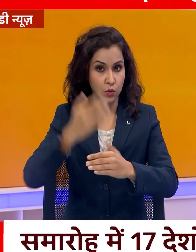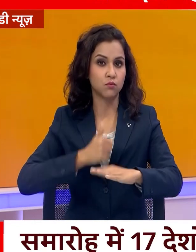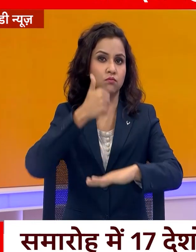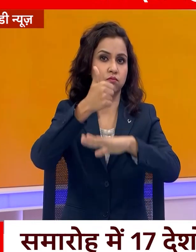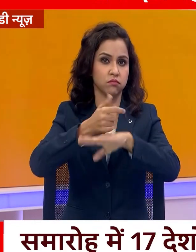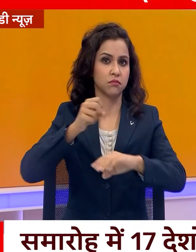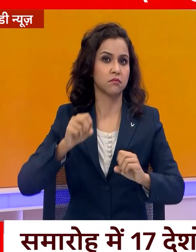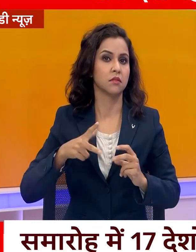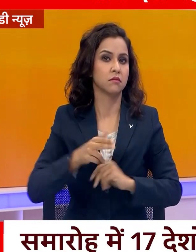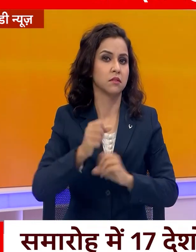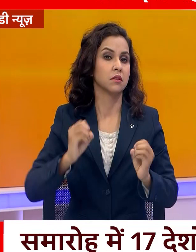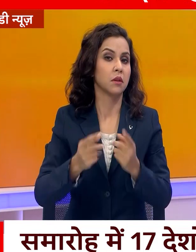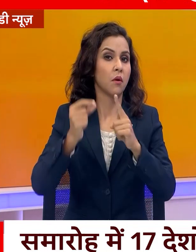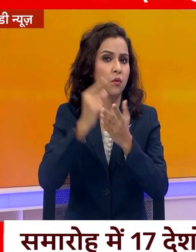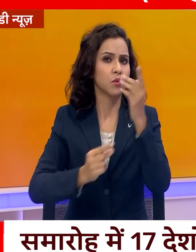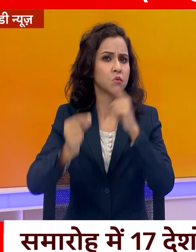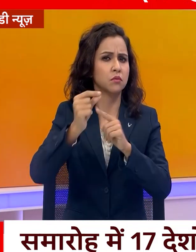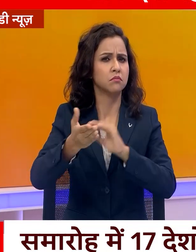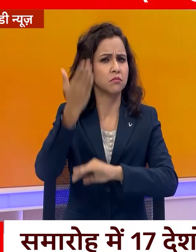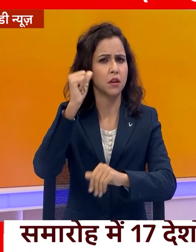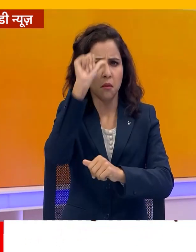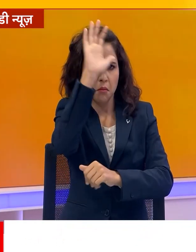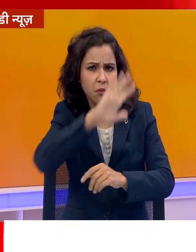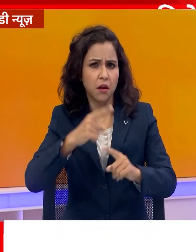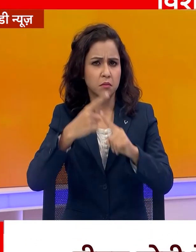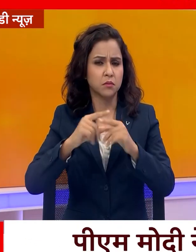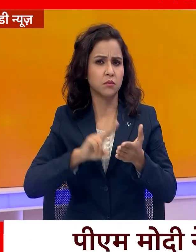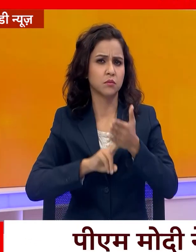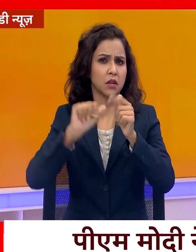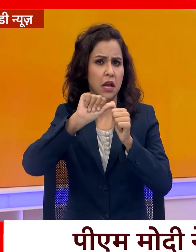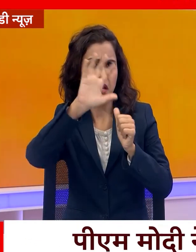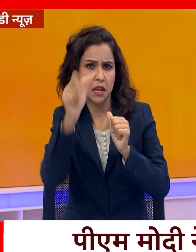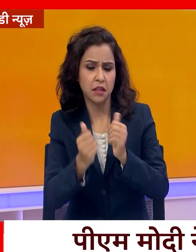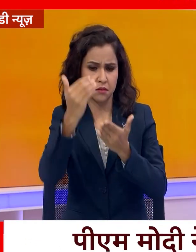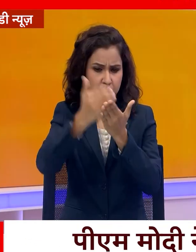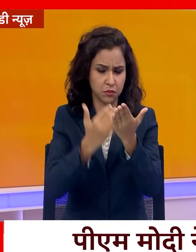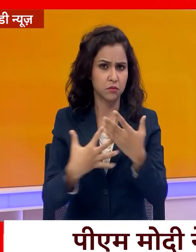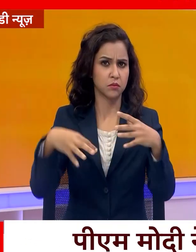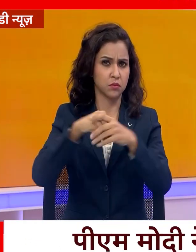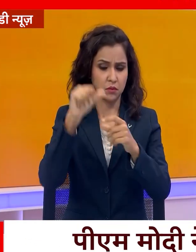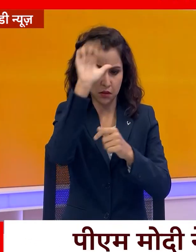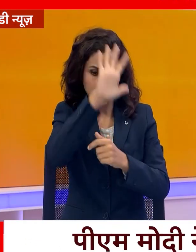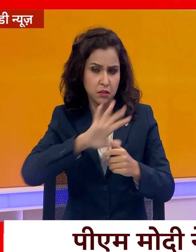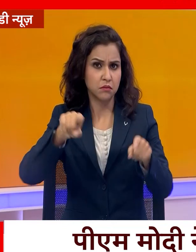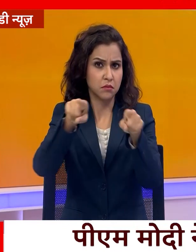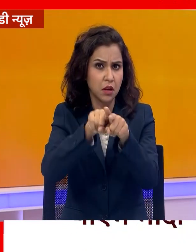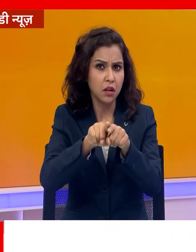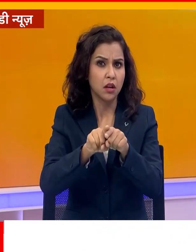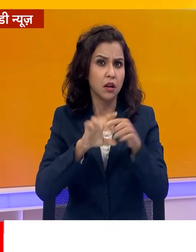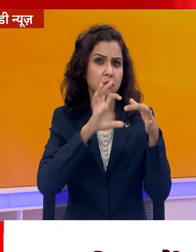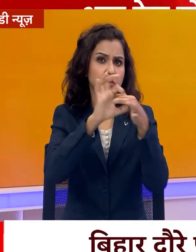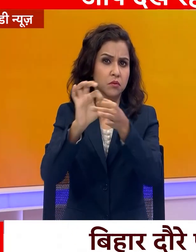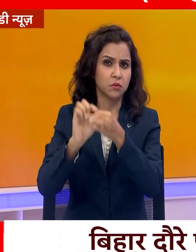किया विश्वविद्यालय की परिकल्पना भारत और पूर्वी एशिया शिखर सम्मेलन देशों के बीच एक संयुक्त